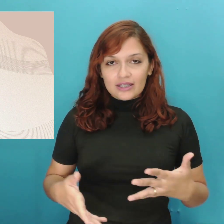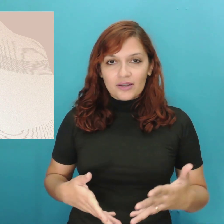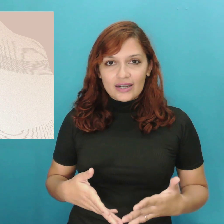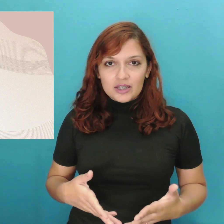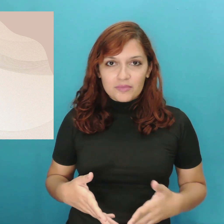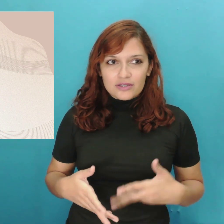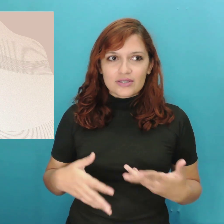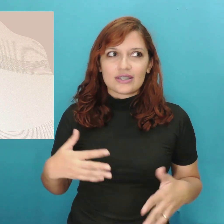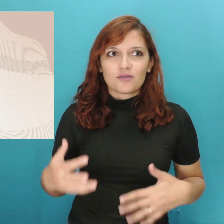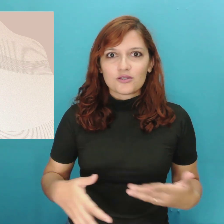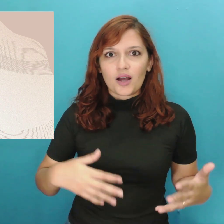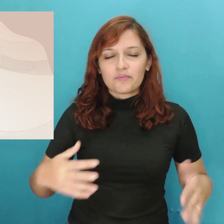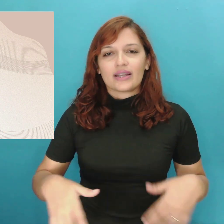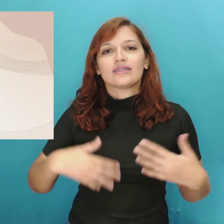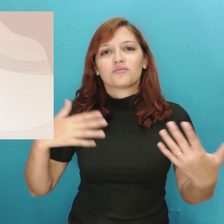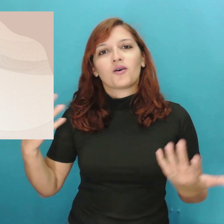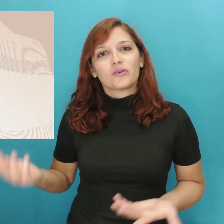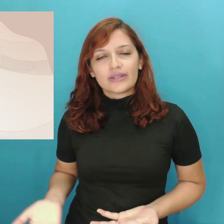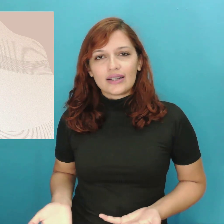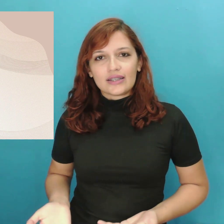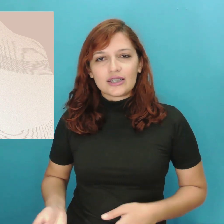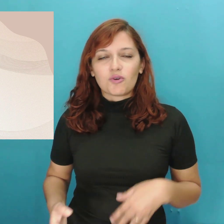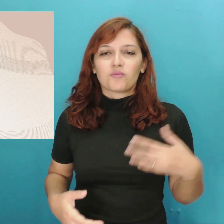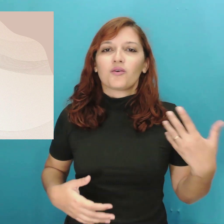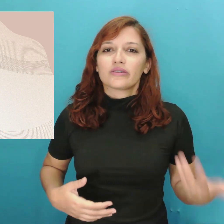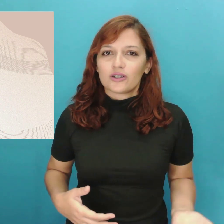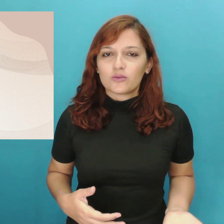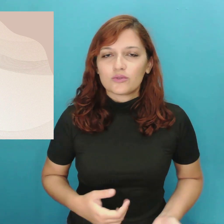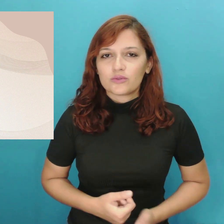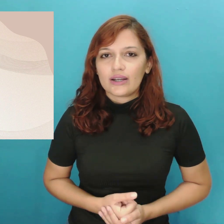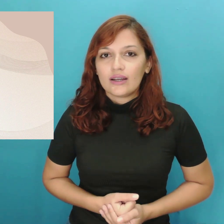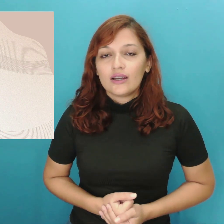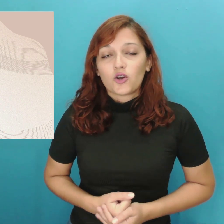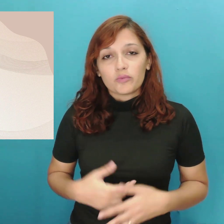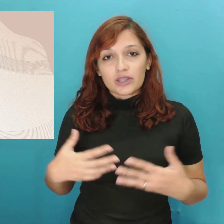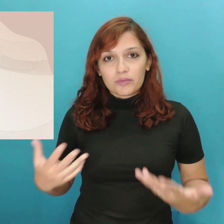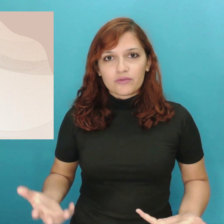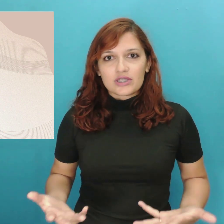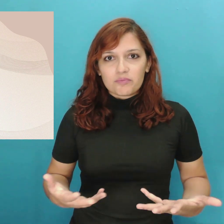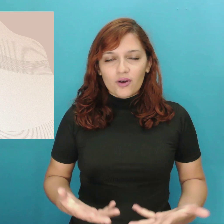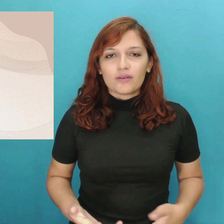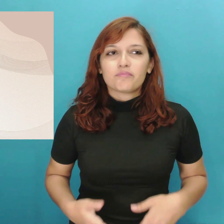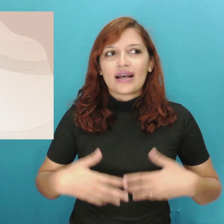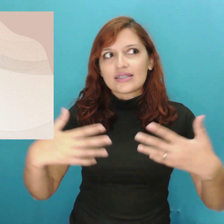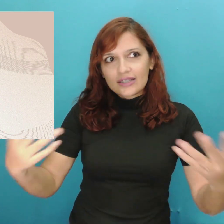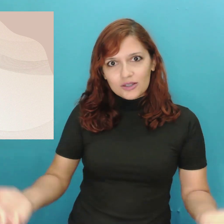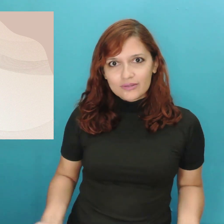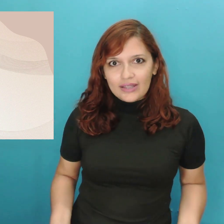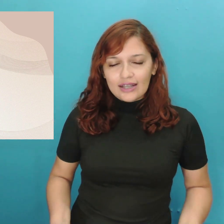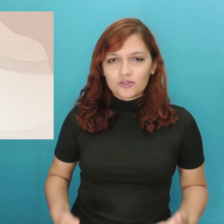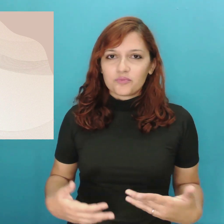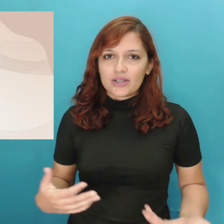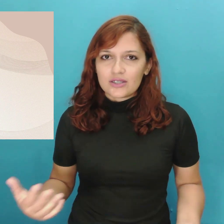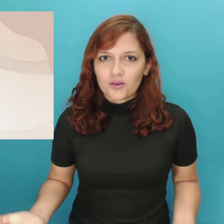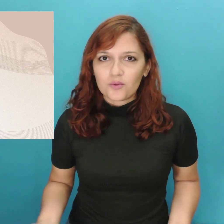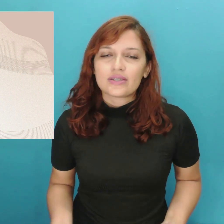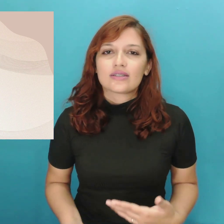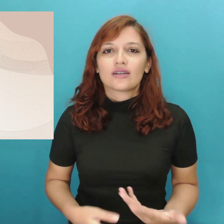a Libras, você não só aprende uma outra língua, uma outra cultura, como também você passa a ter contato com pessoas